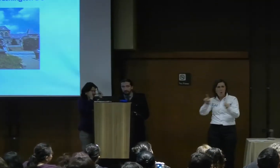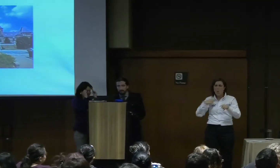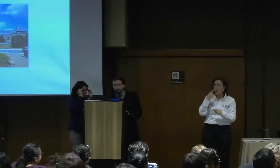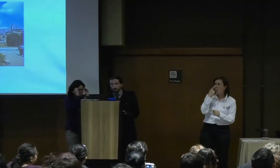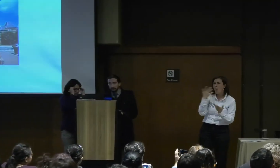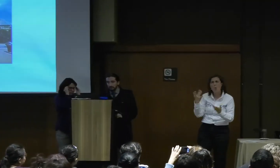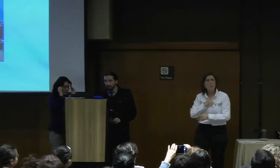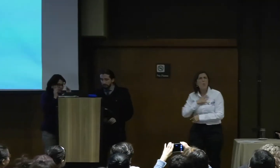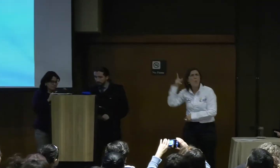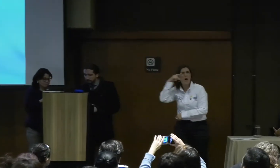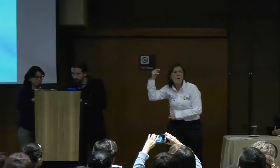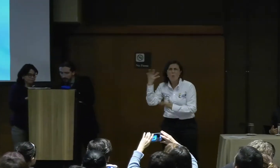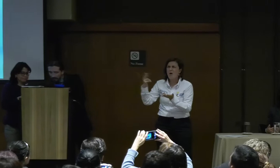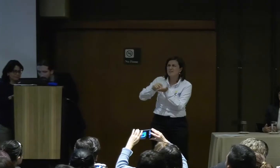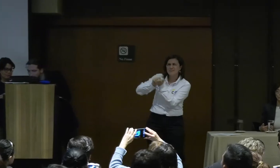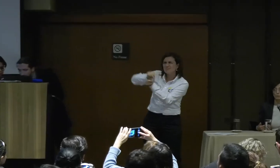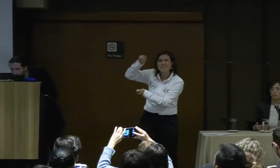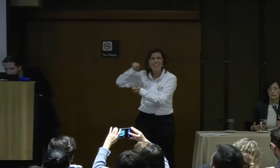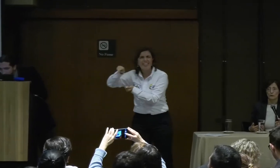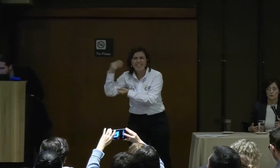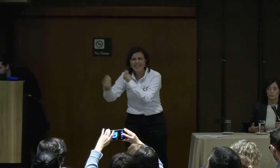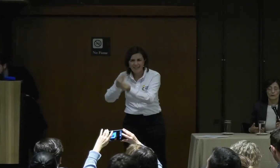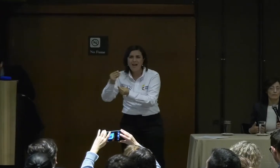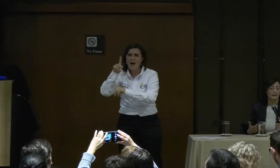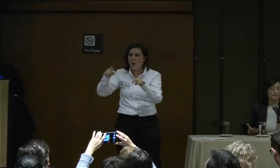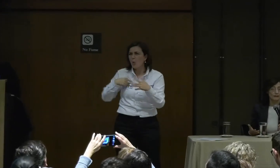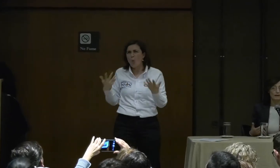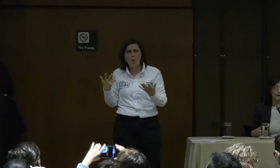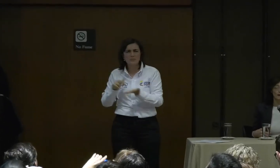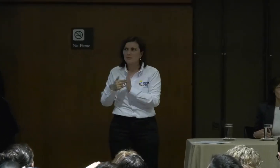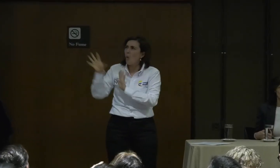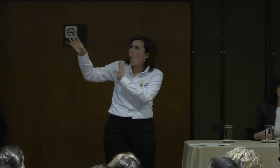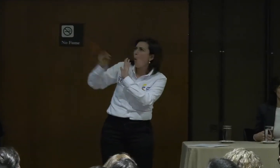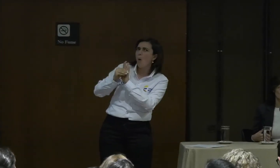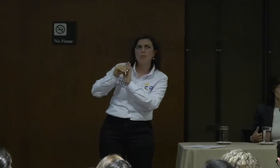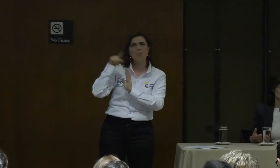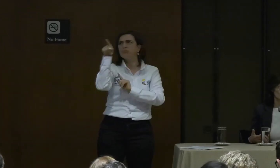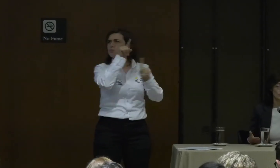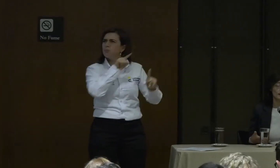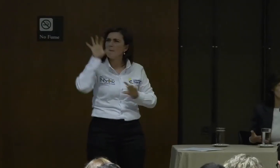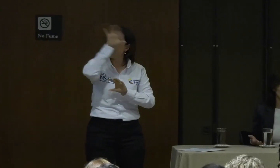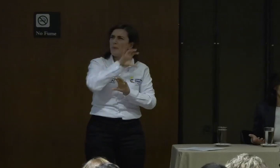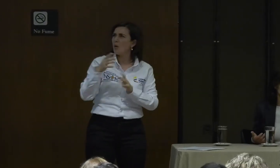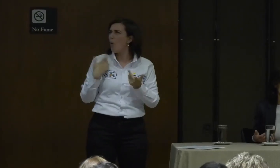curiosidad acerca de esta universidad, que sirve como referencia